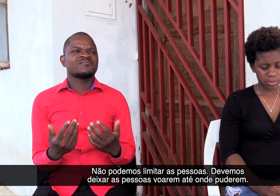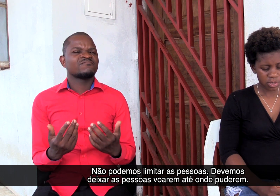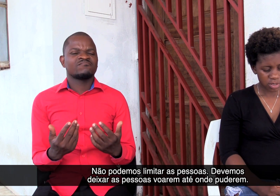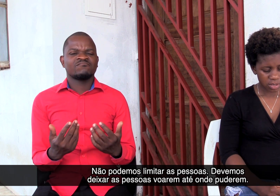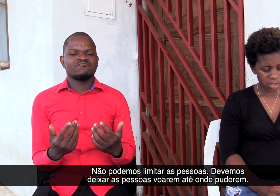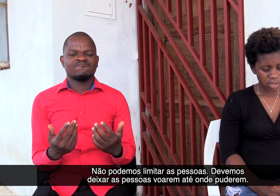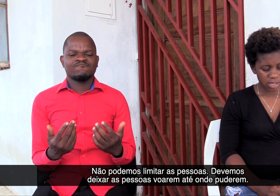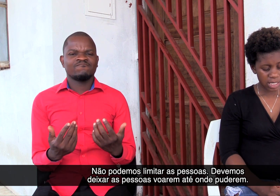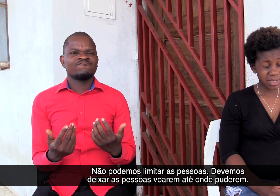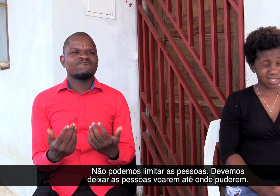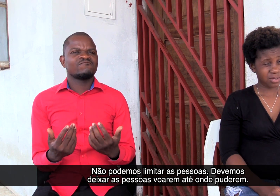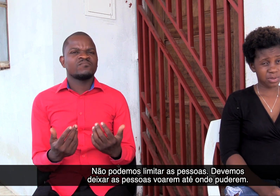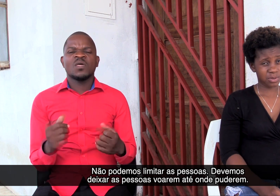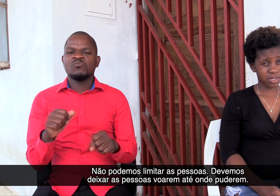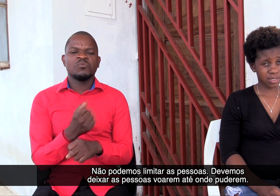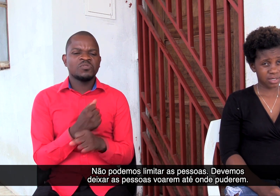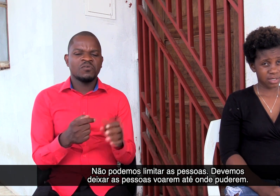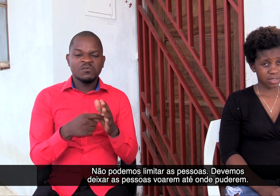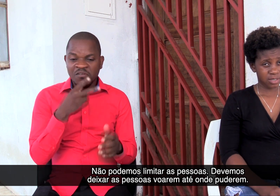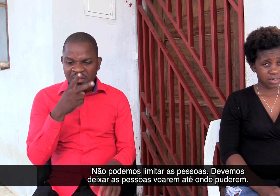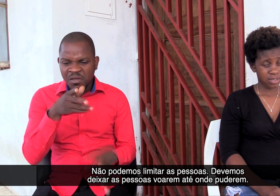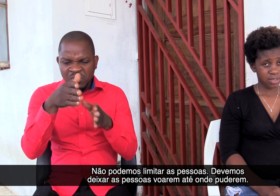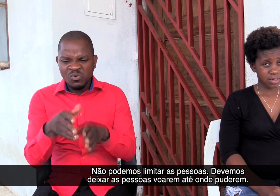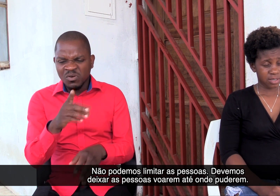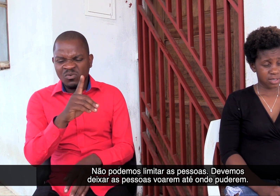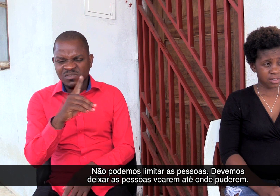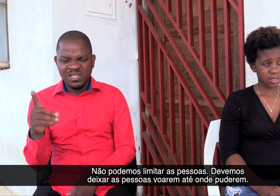não podemos limitar as pessoas.